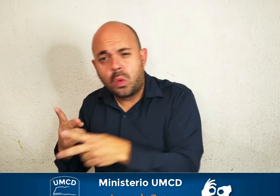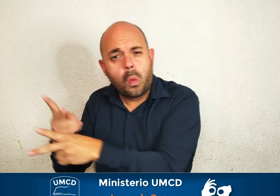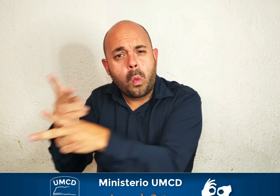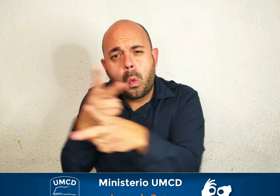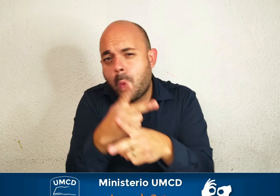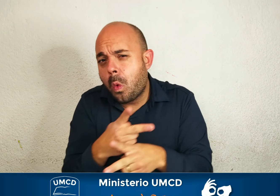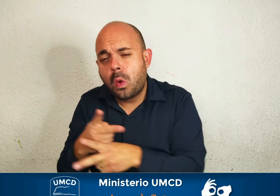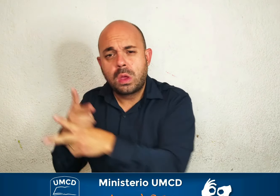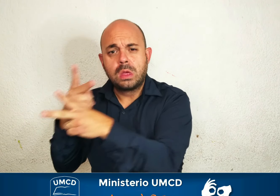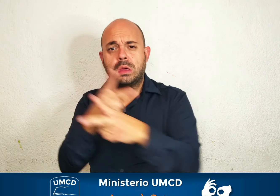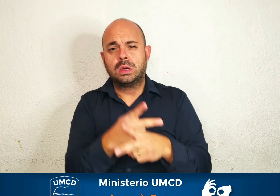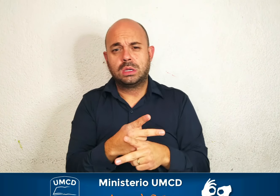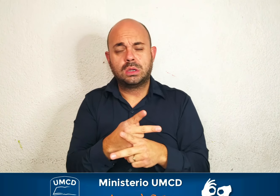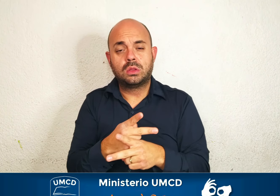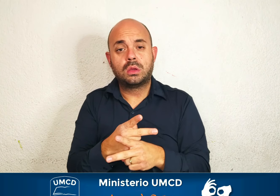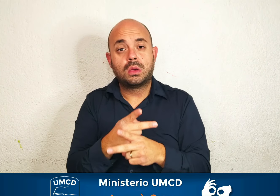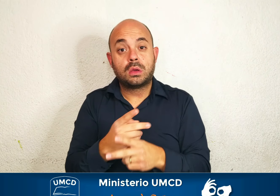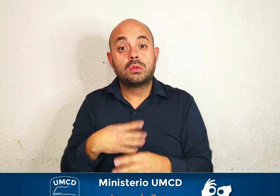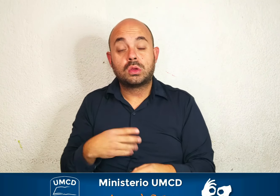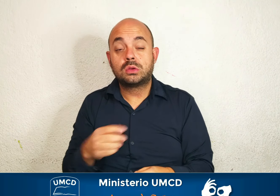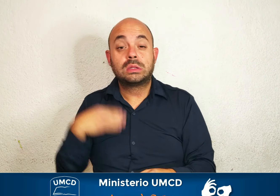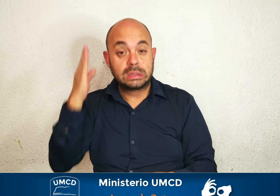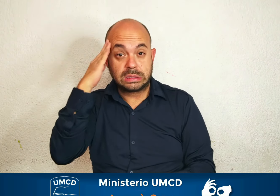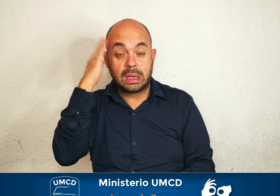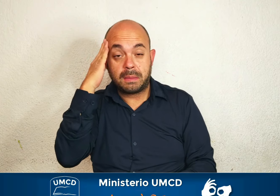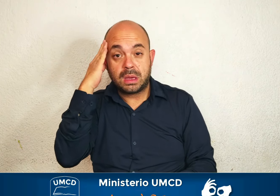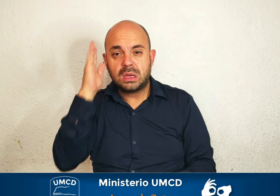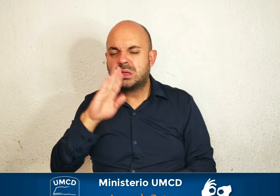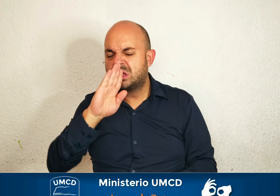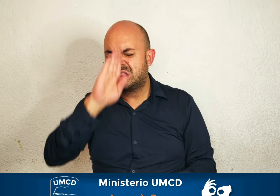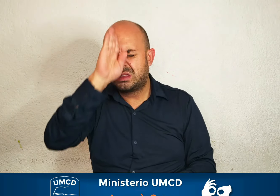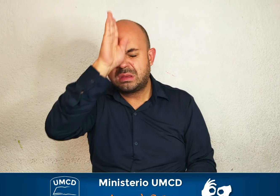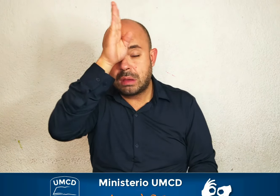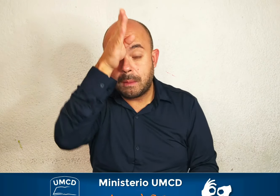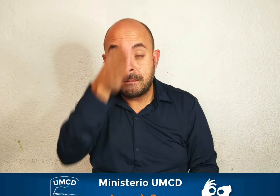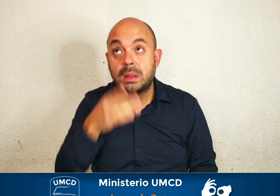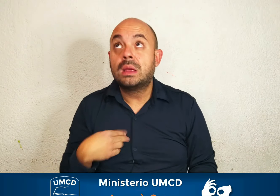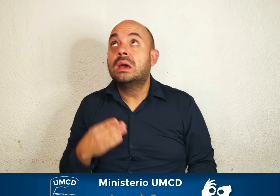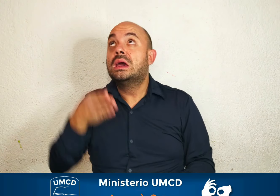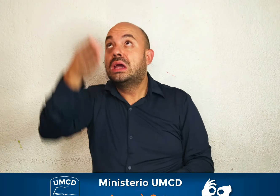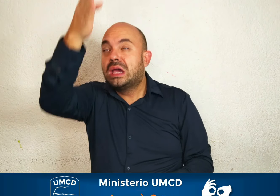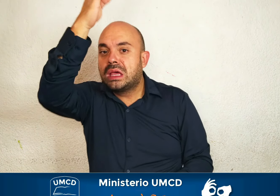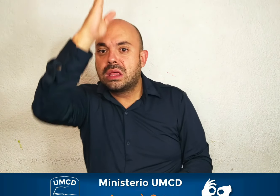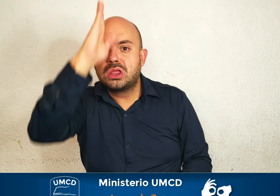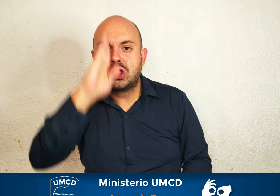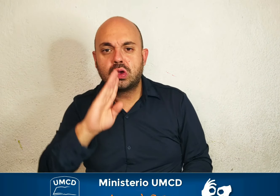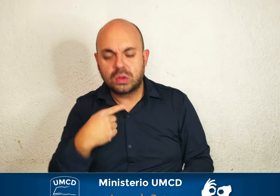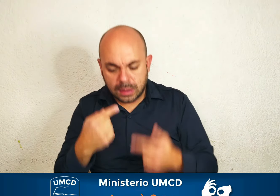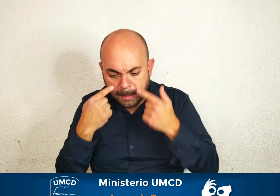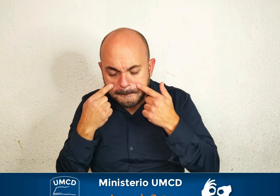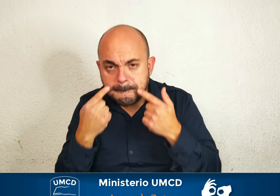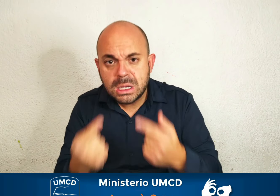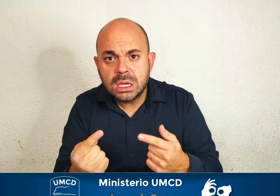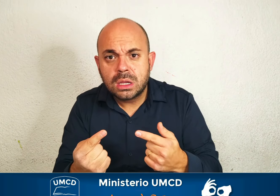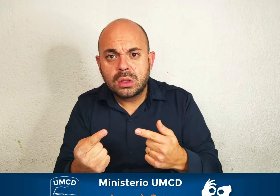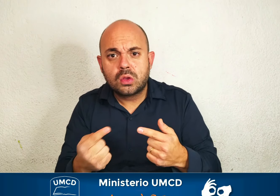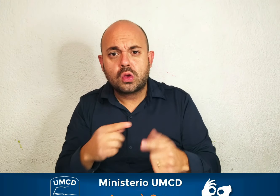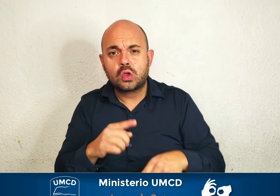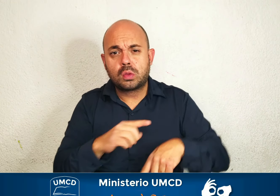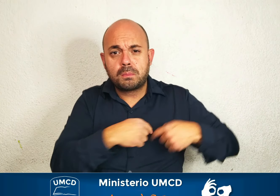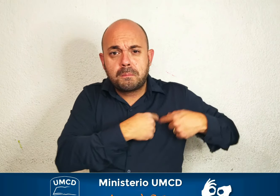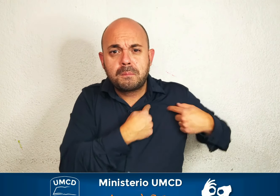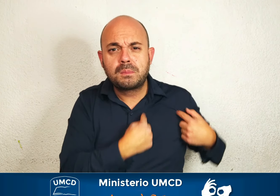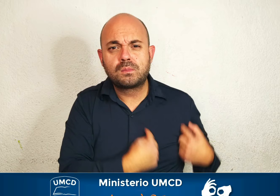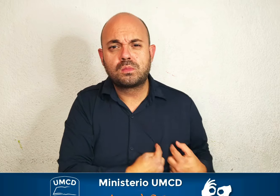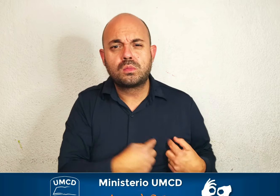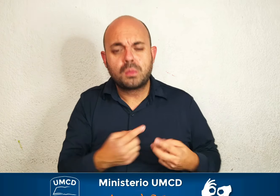yo tengo que reconocer de que estamos ante un solo Dios. Y ante ese Dios, yo tengo que amarle. Y cuando yo aprendo a amarle,